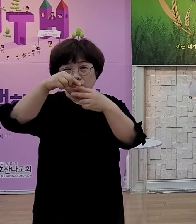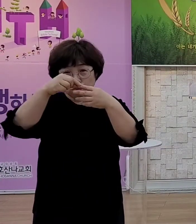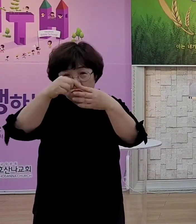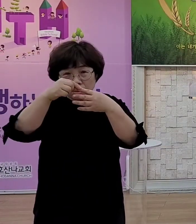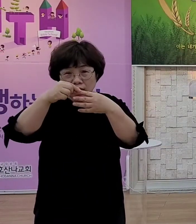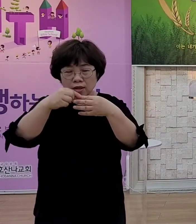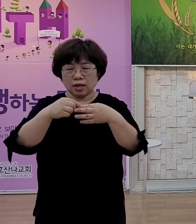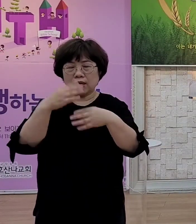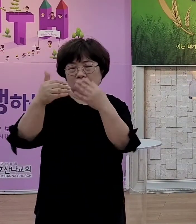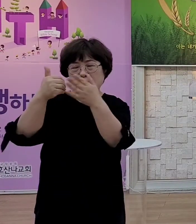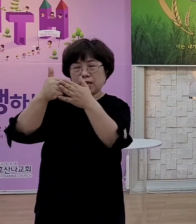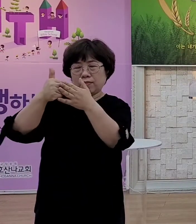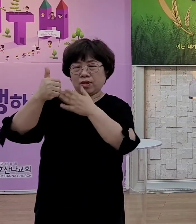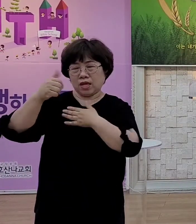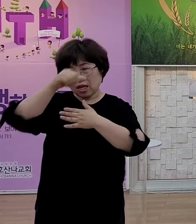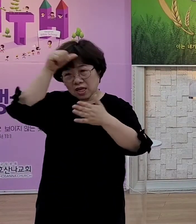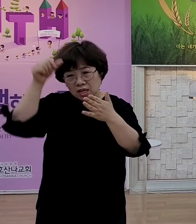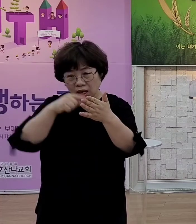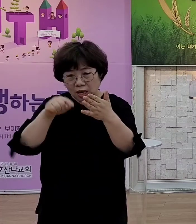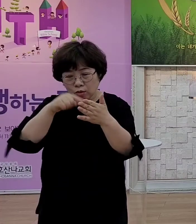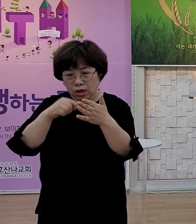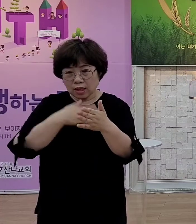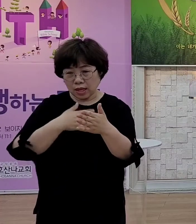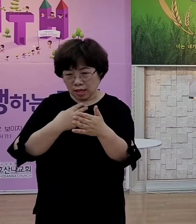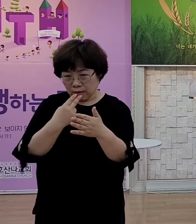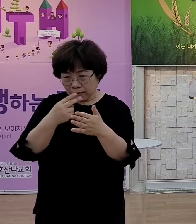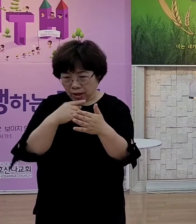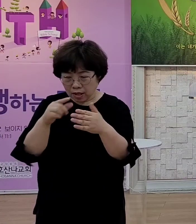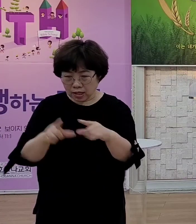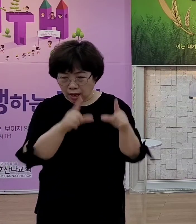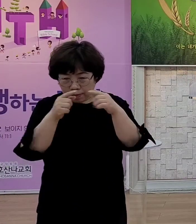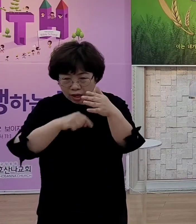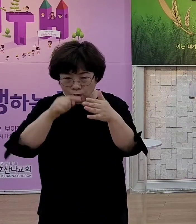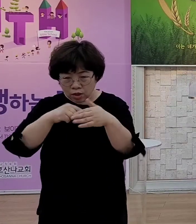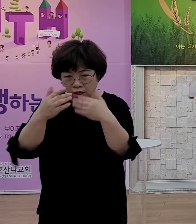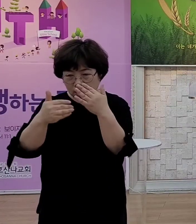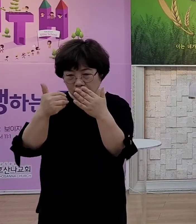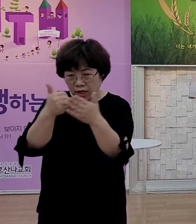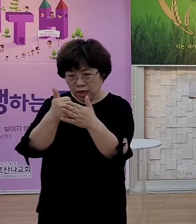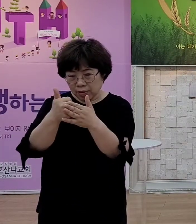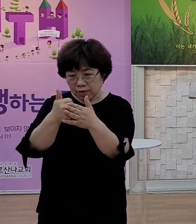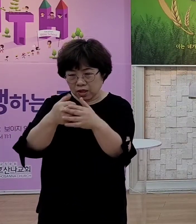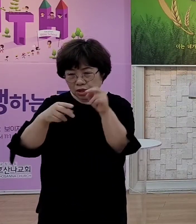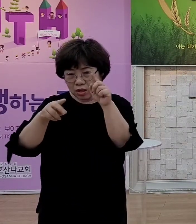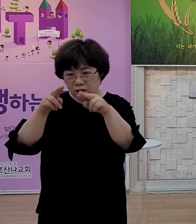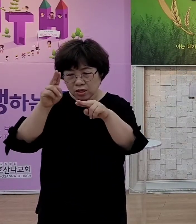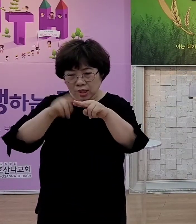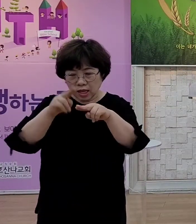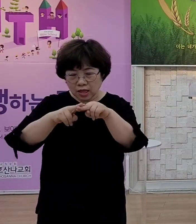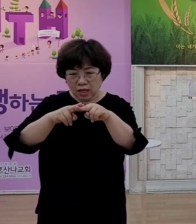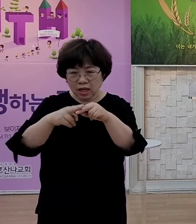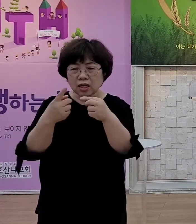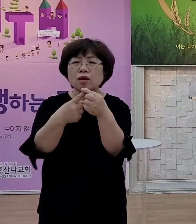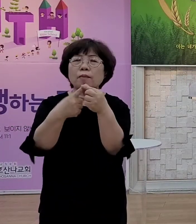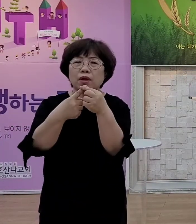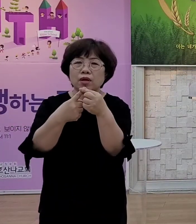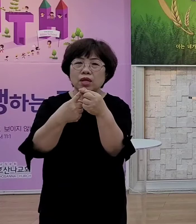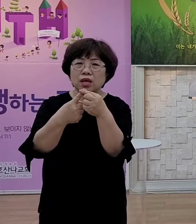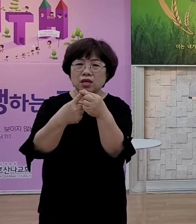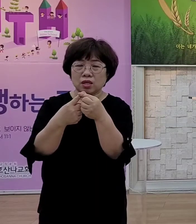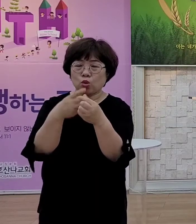것. 우리 다 쓰고 남은 것, 아이고 얼마 없네, 이거 드리는 거 아니고 하나님이 내